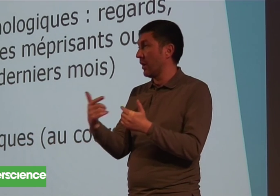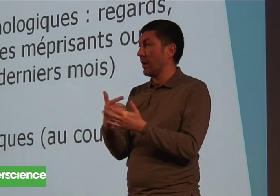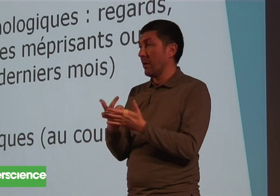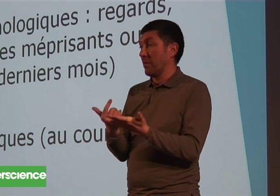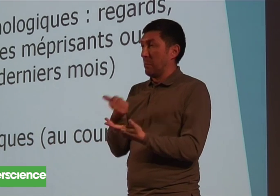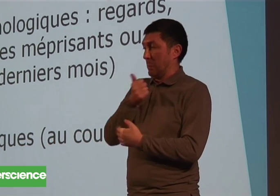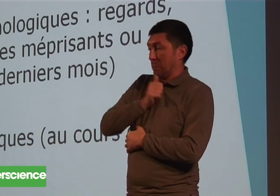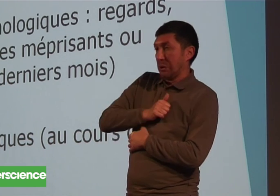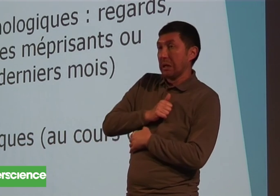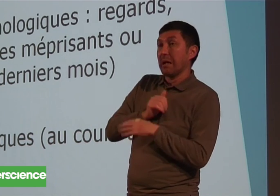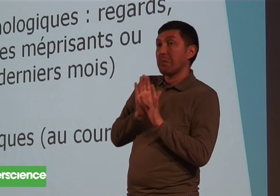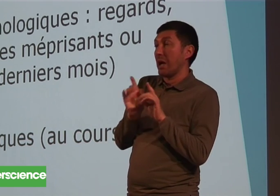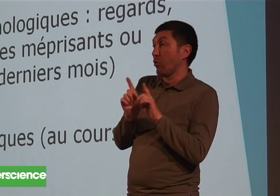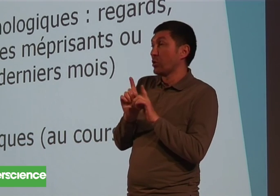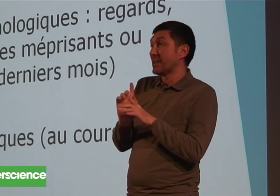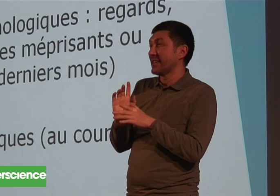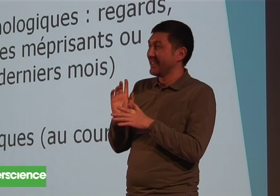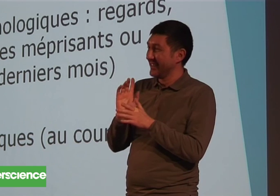subis, mais aussi les tentatives.